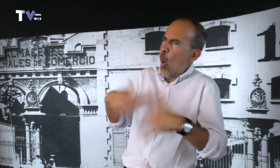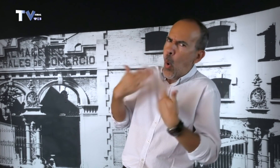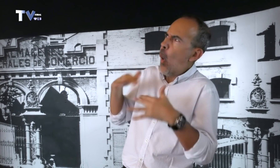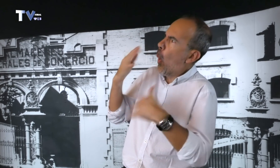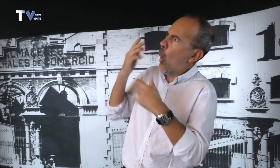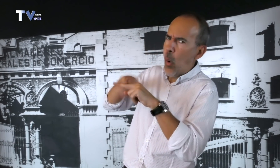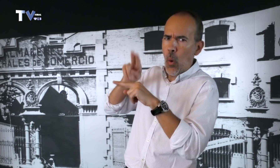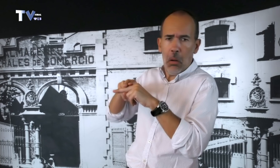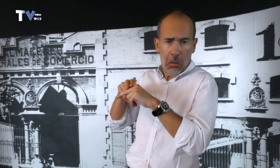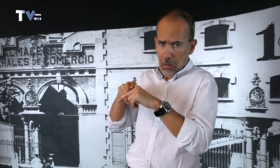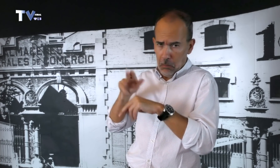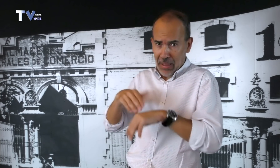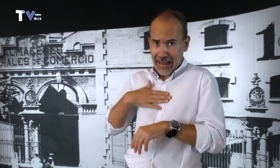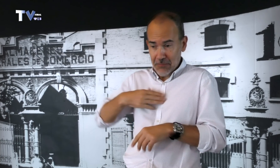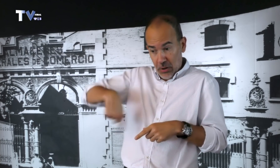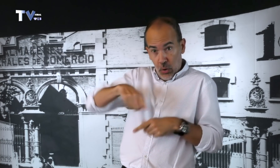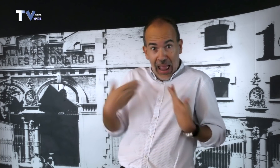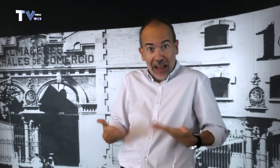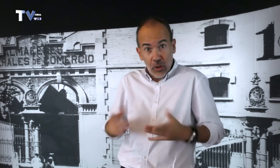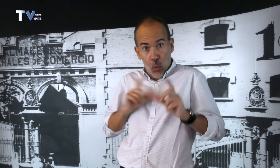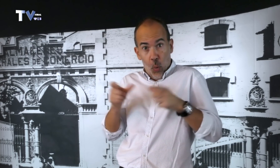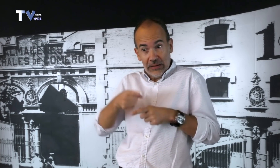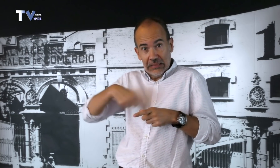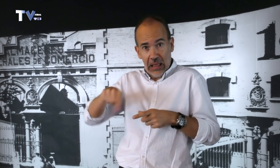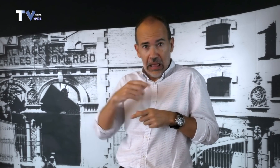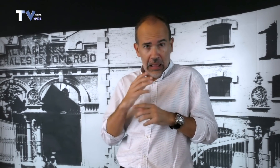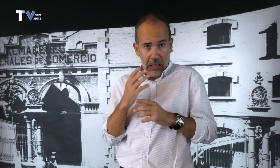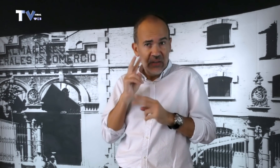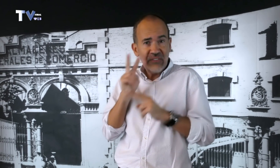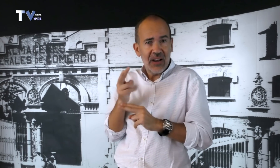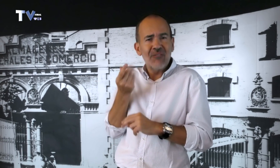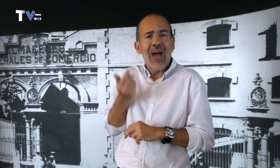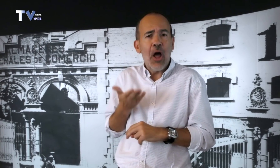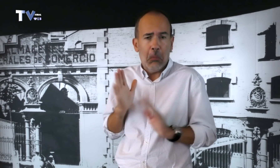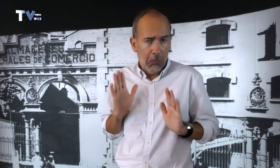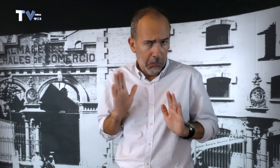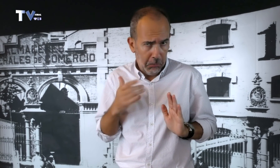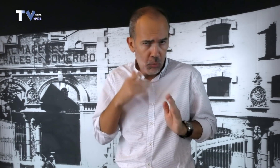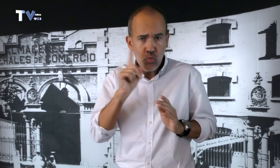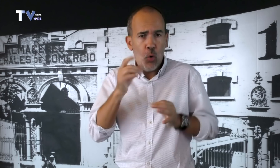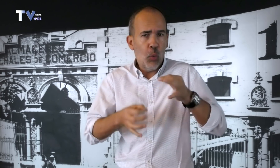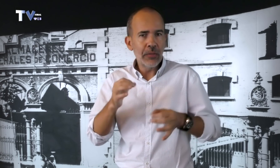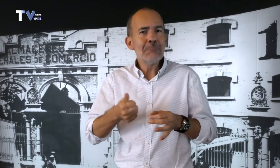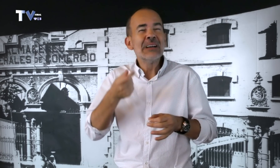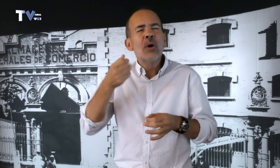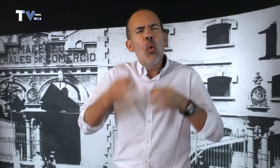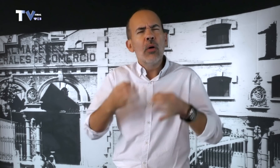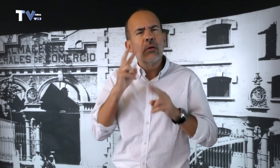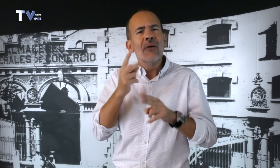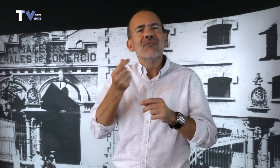és a l'actual junta d'ara, perquè nosaltres ara mateix no tenim cap valor. No és just, sinó que el que és just,